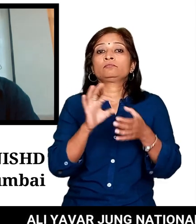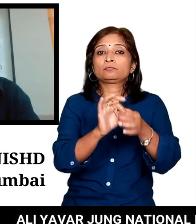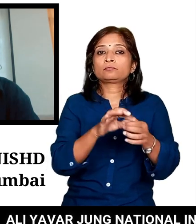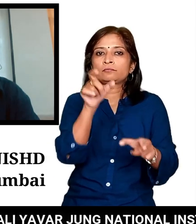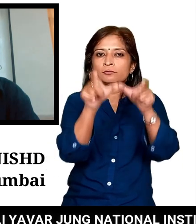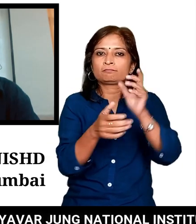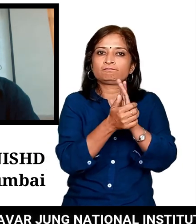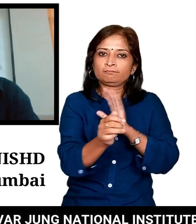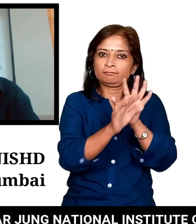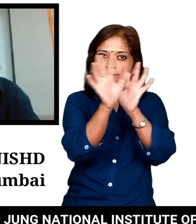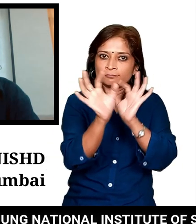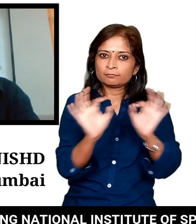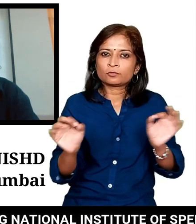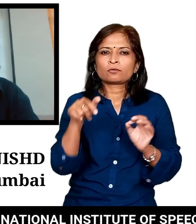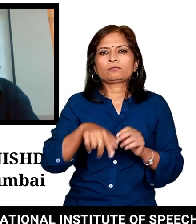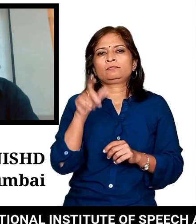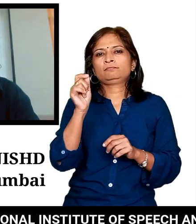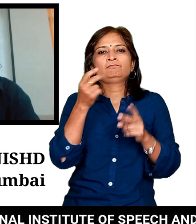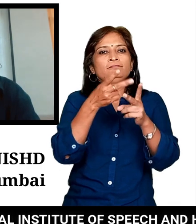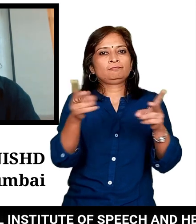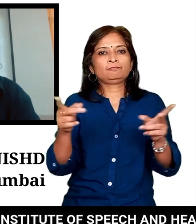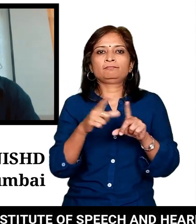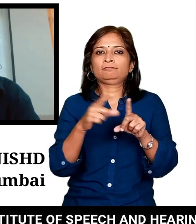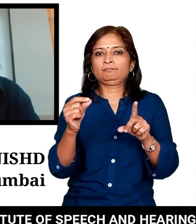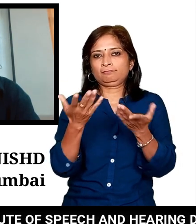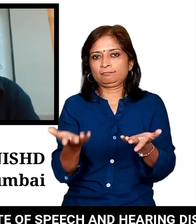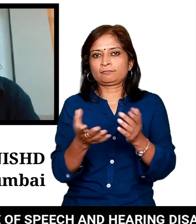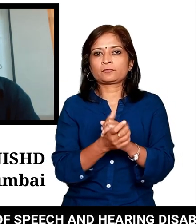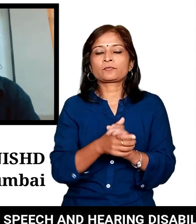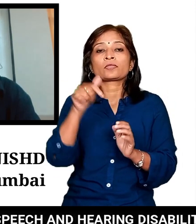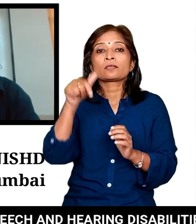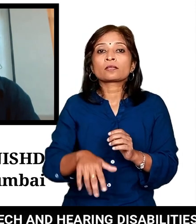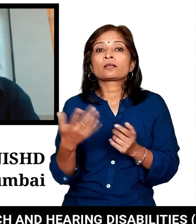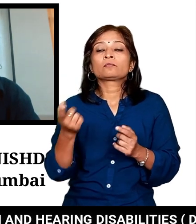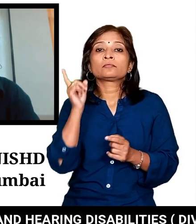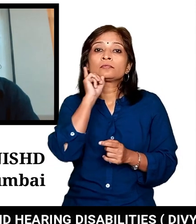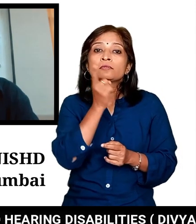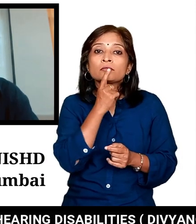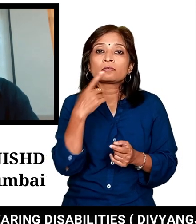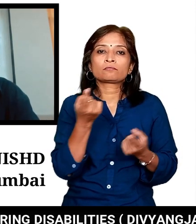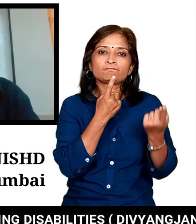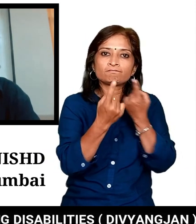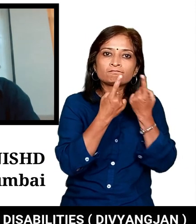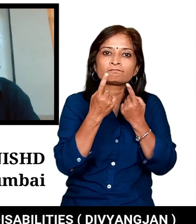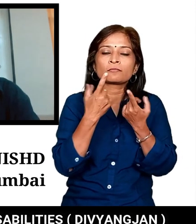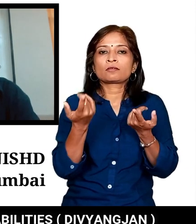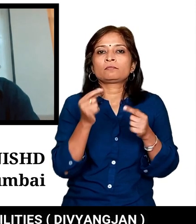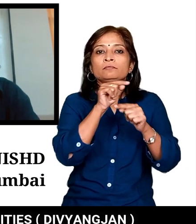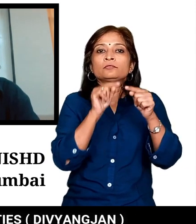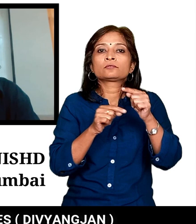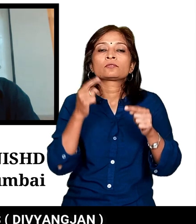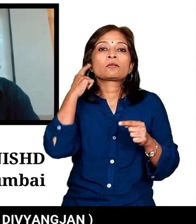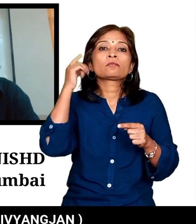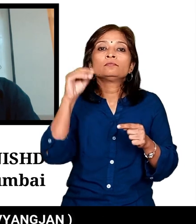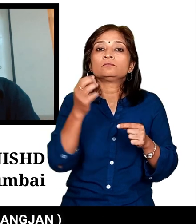development also we are very actively involved, and meantime diagnostic services are also very much important for